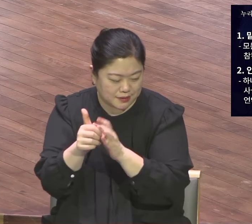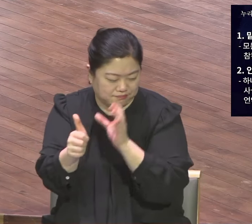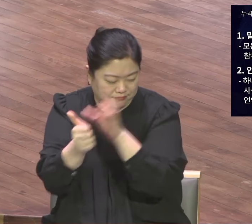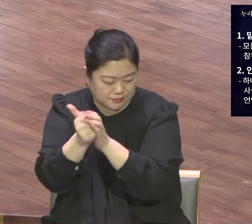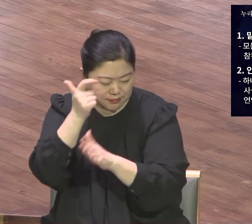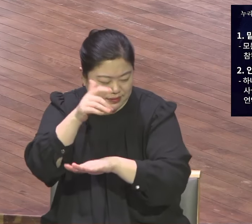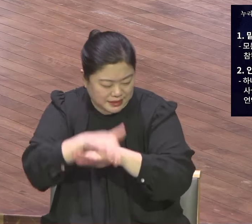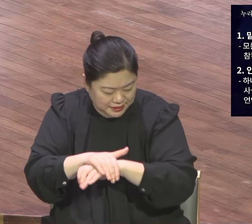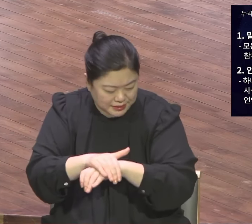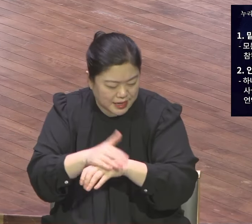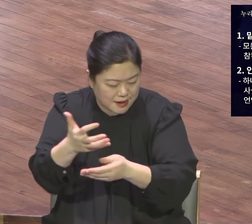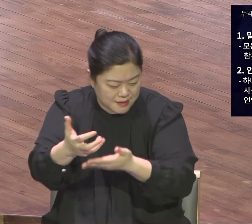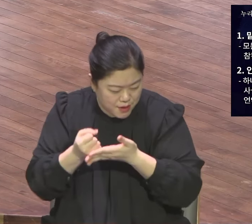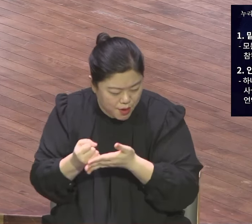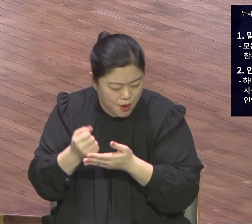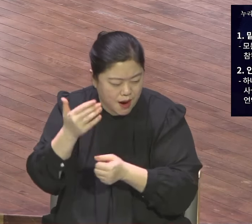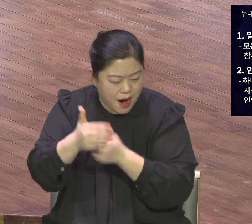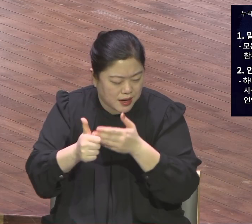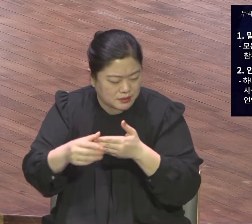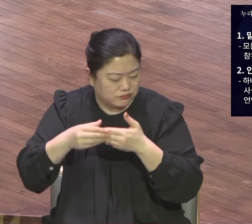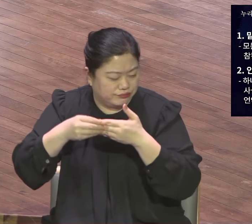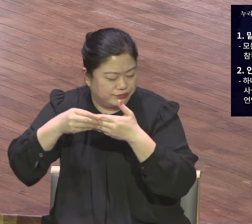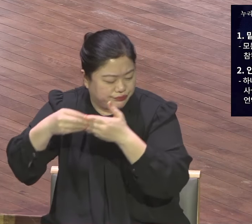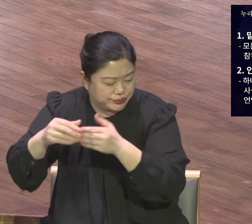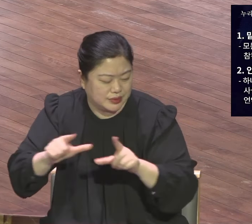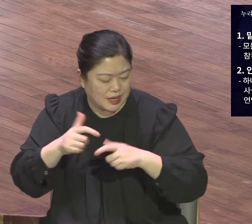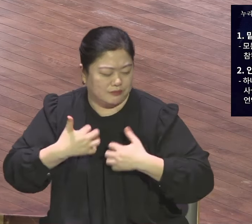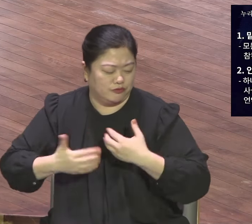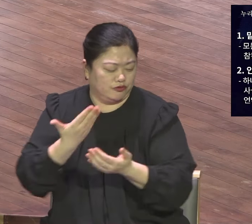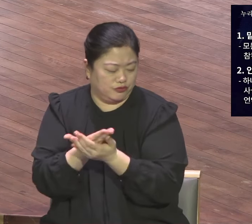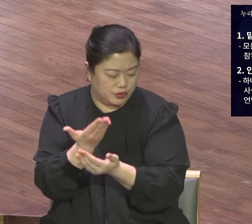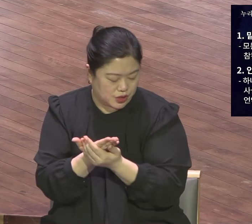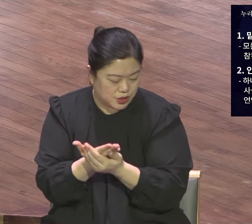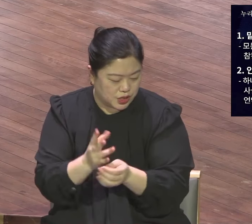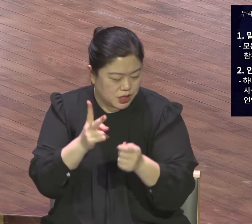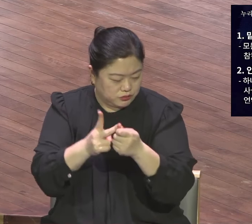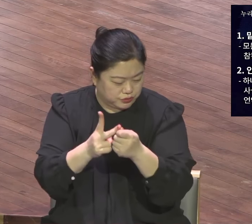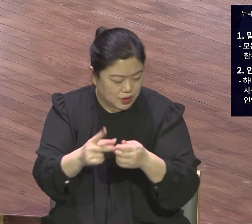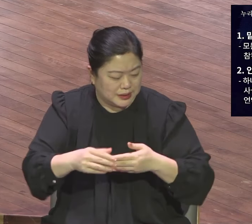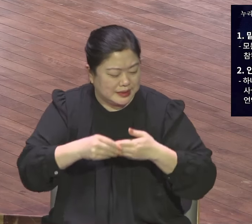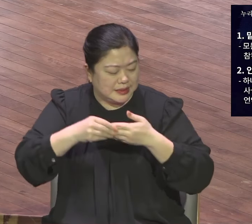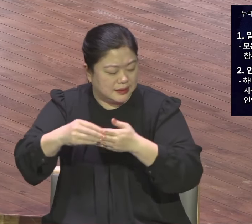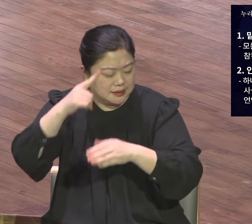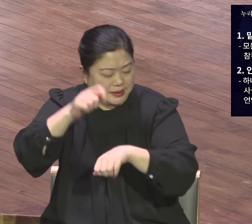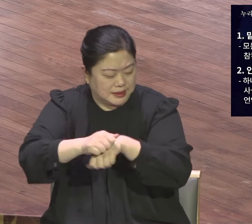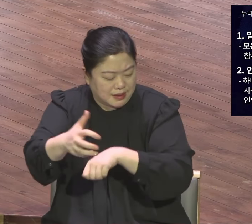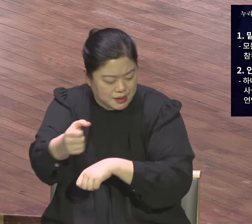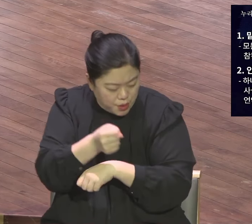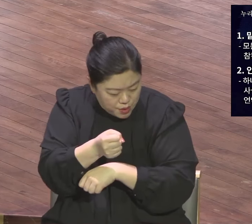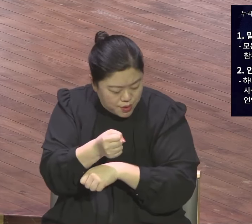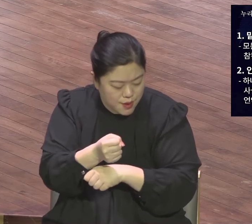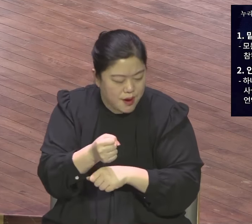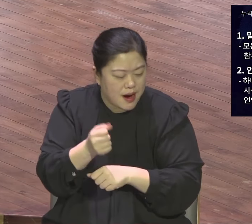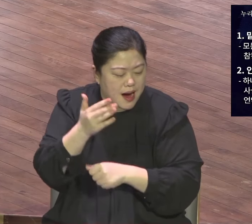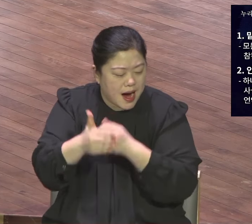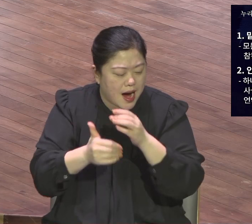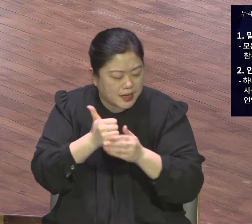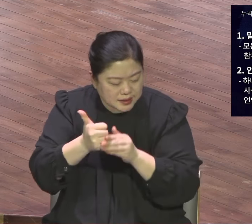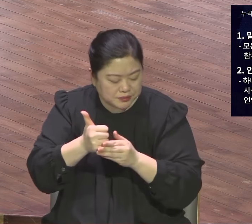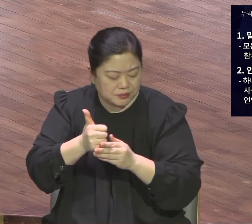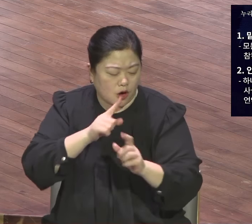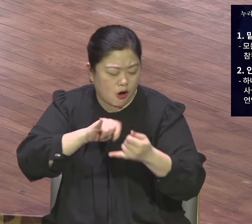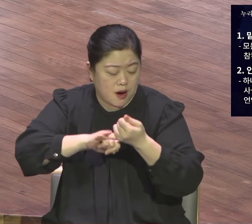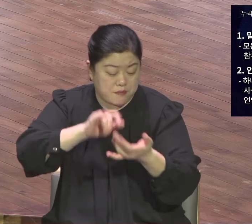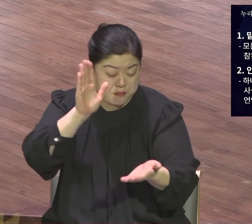오늘 감사합니다. 영계 모든 성도들 오늘부터 모든 것 다 주께 맡기고 주님께서 주시는 것을 인도받을 수